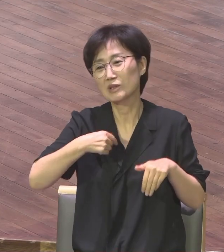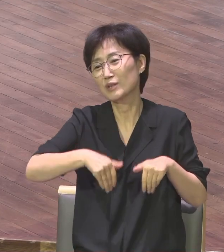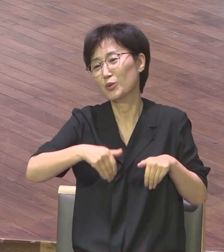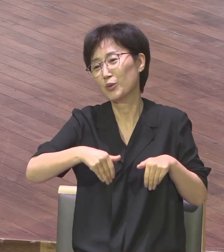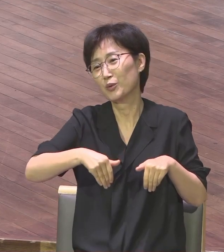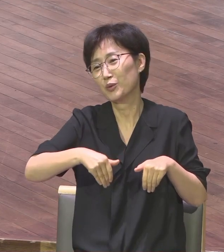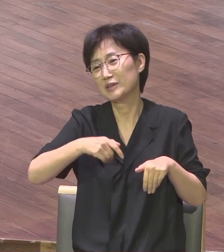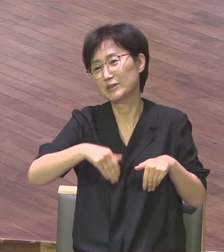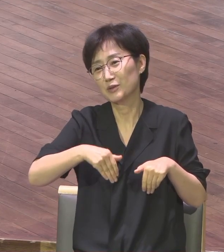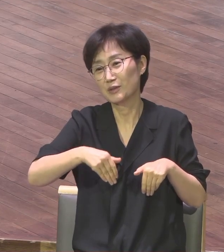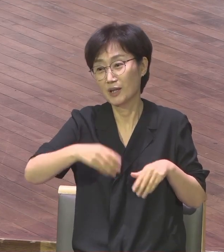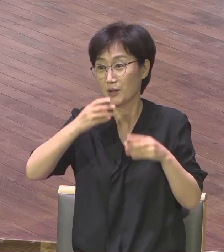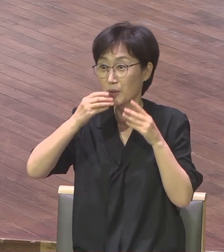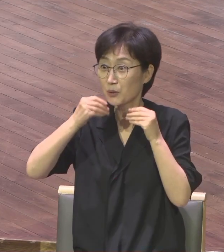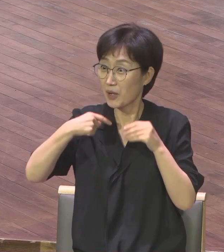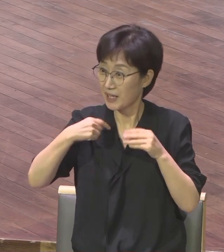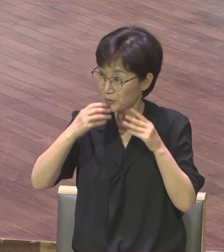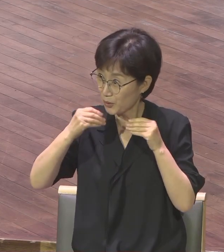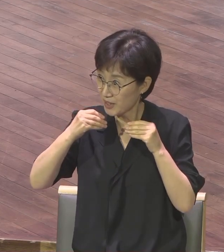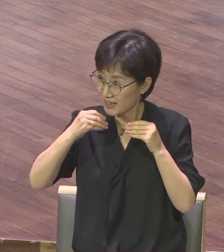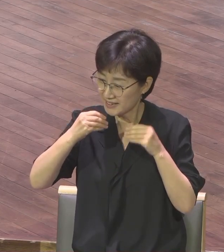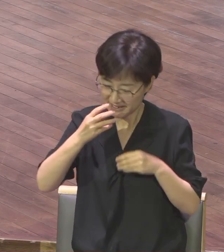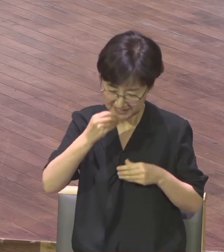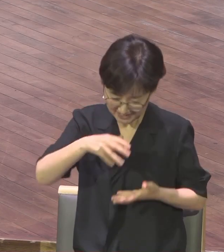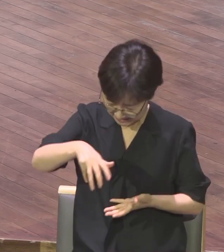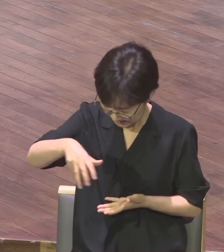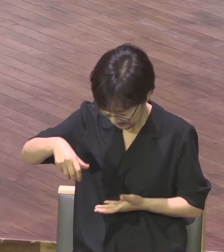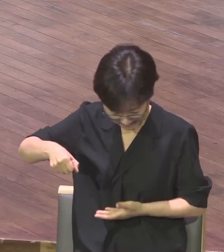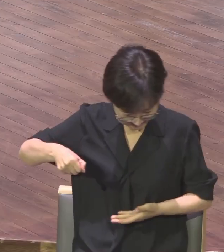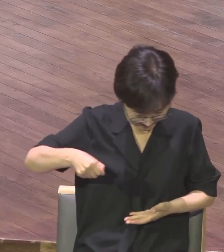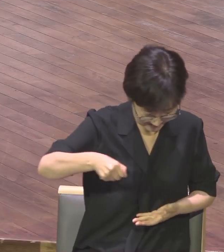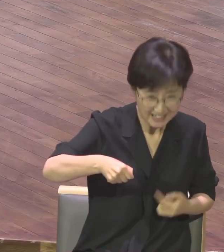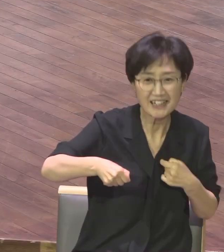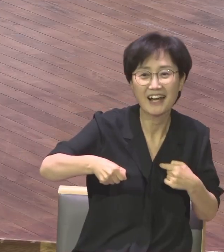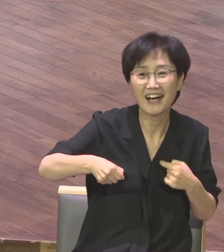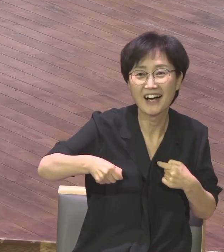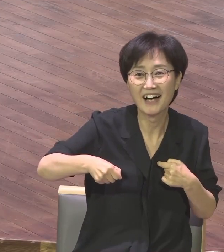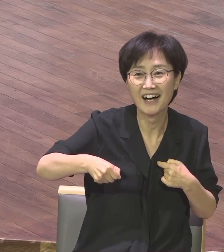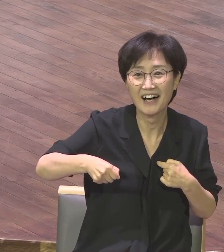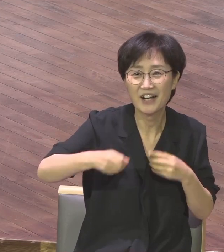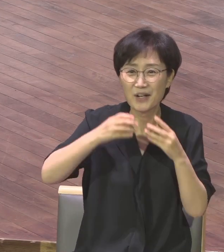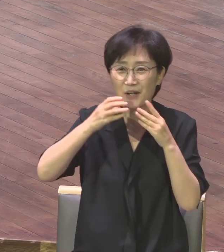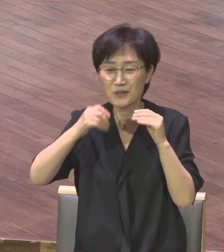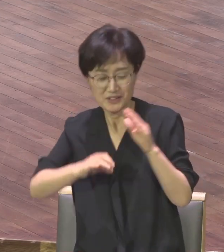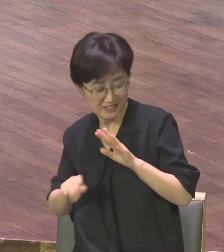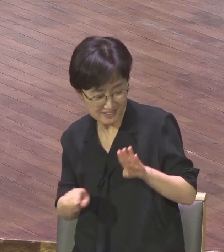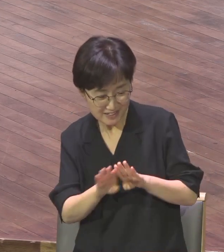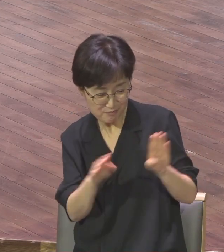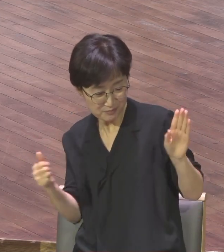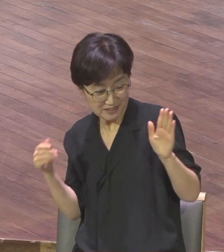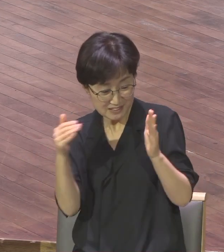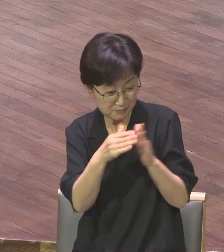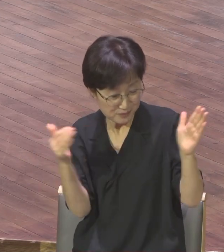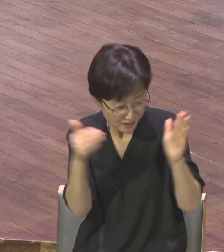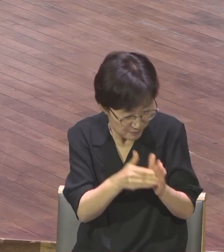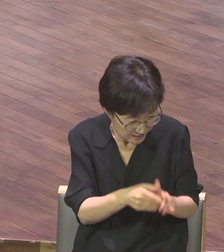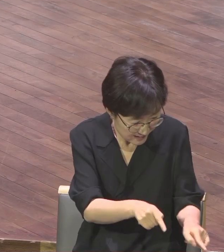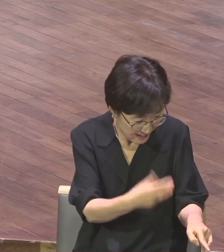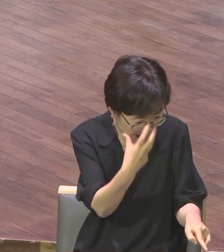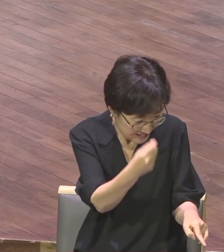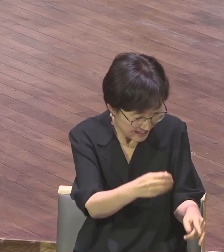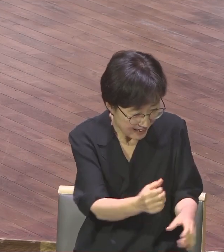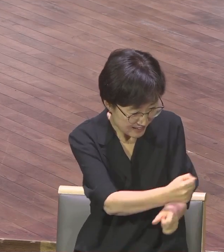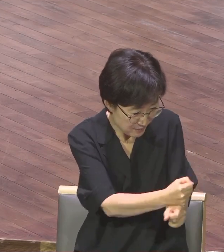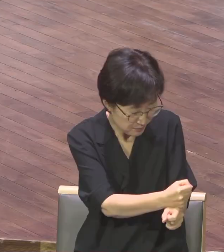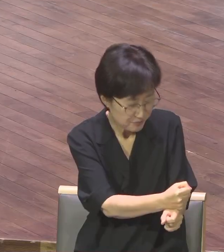토요일마다 저는 쓰레기를 버리를 늘 딱 들어가면 벌써 문 입구에 딱 있어요. 딱